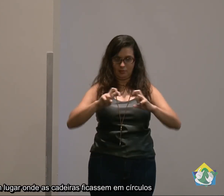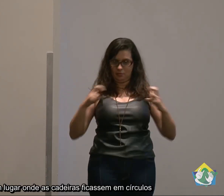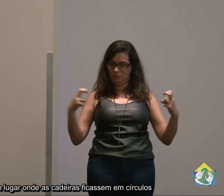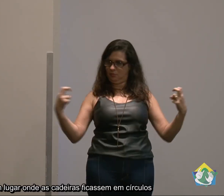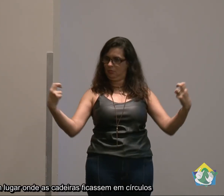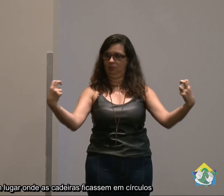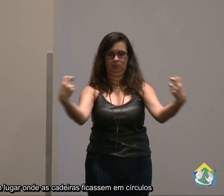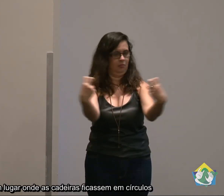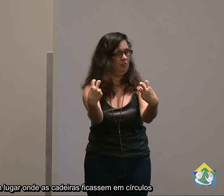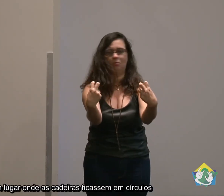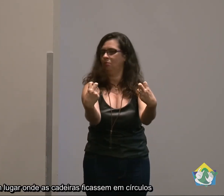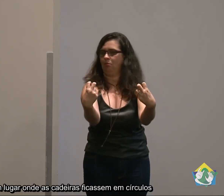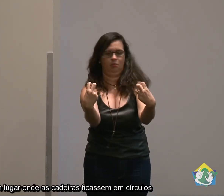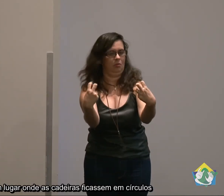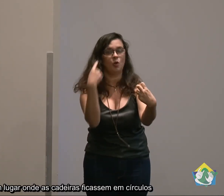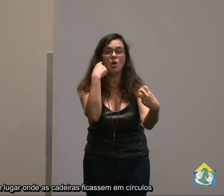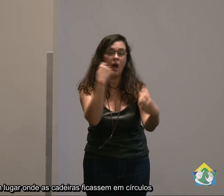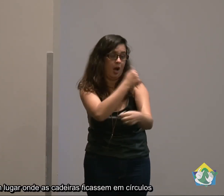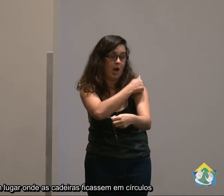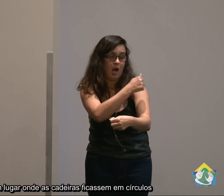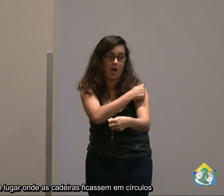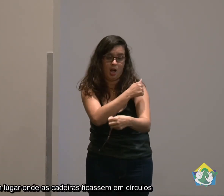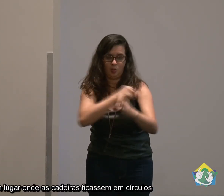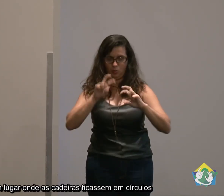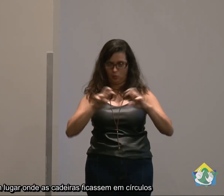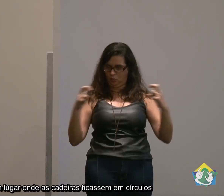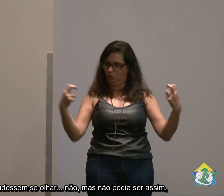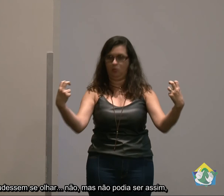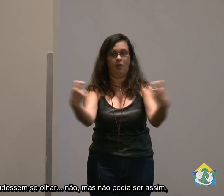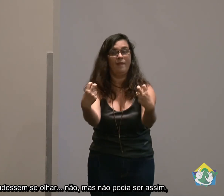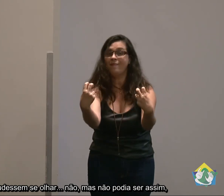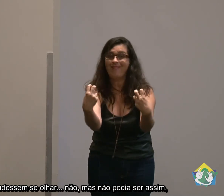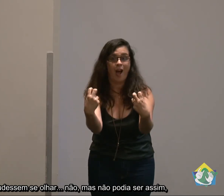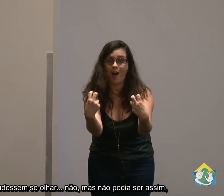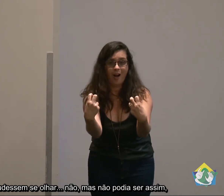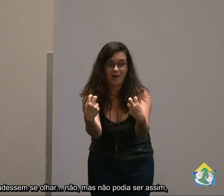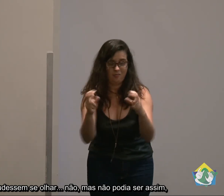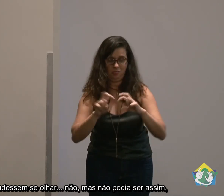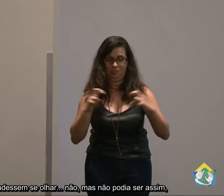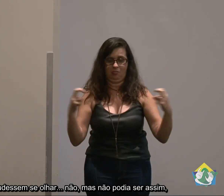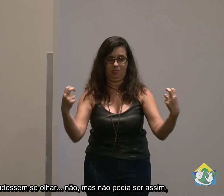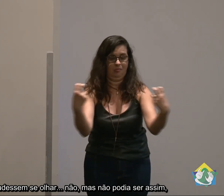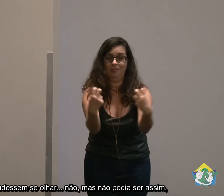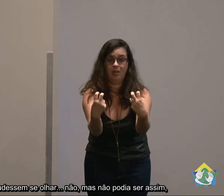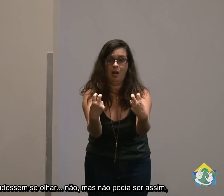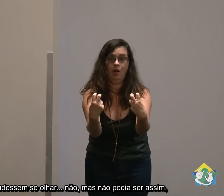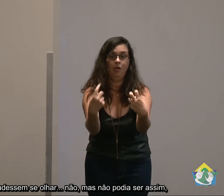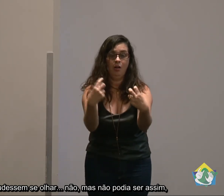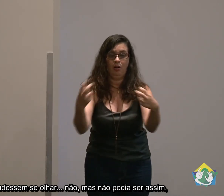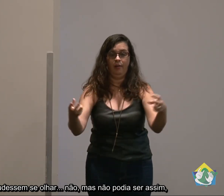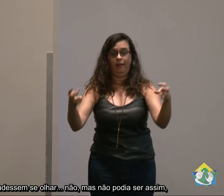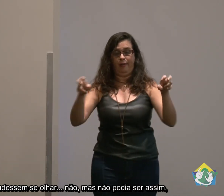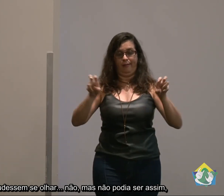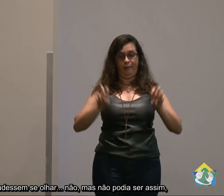precisava de um lugar onde as cadeiras ficassem em círculos para que os alunos pudessem se olhar não mas não podia ser assim